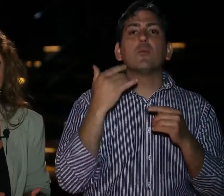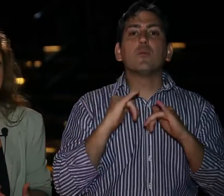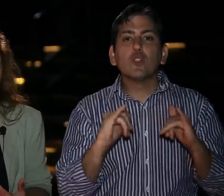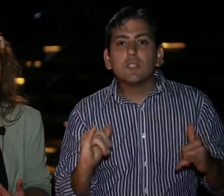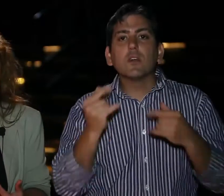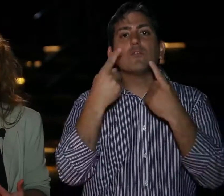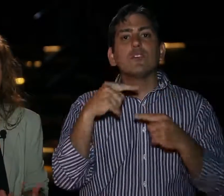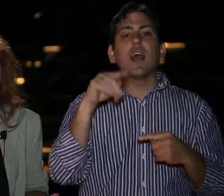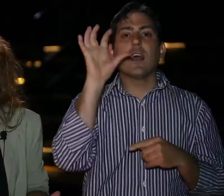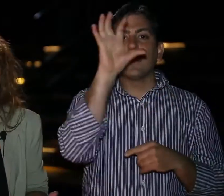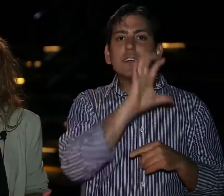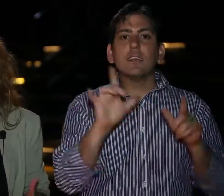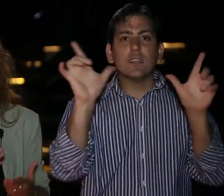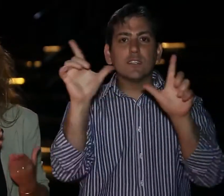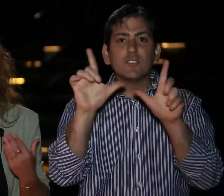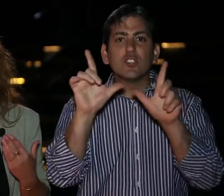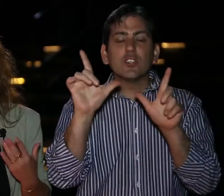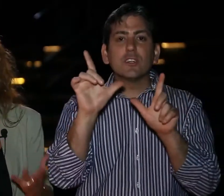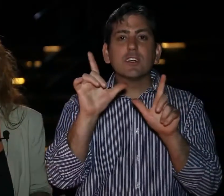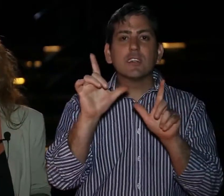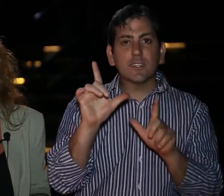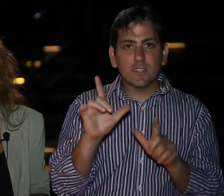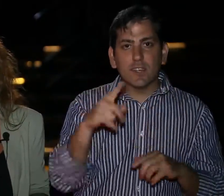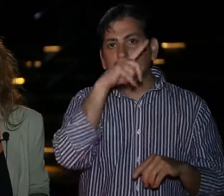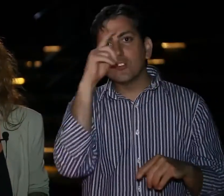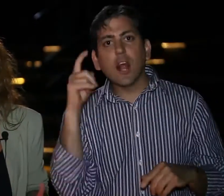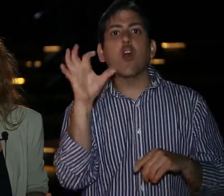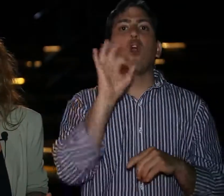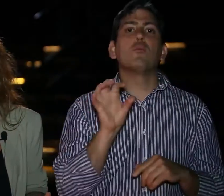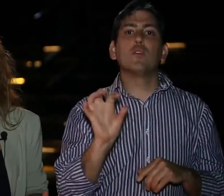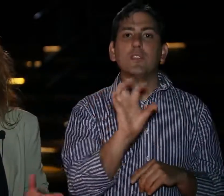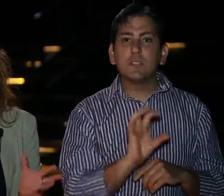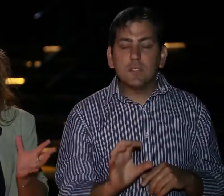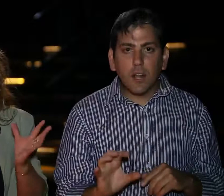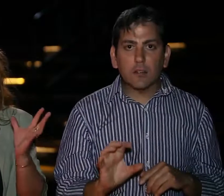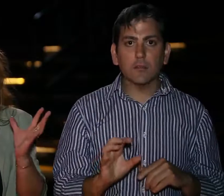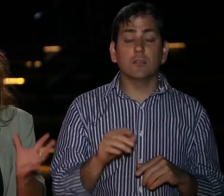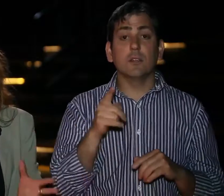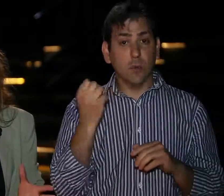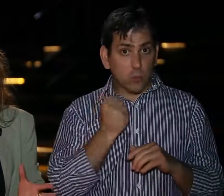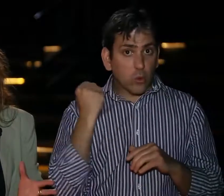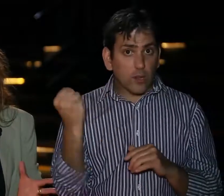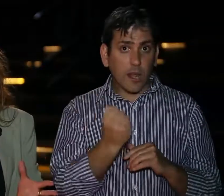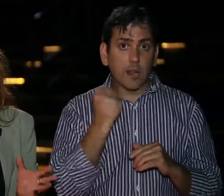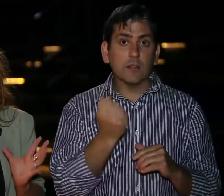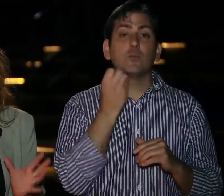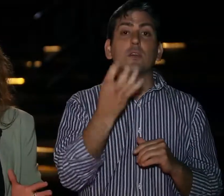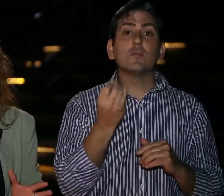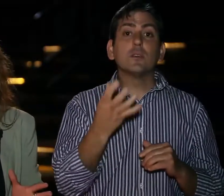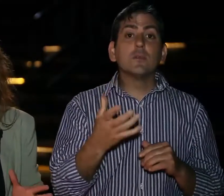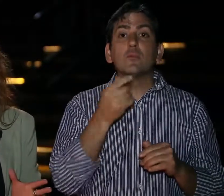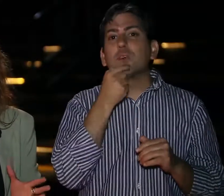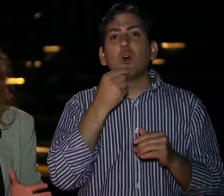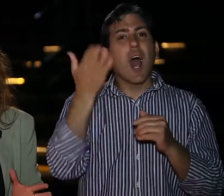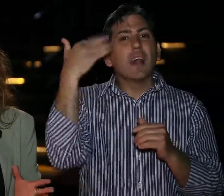locales, cosa que es muy importante porque, por ejemplificar nada más algo, cuando se sucede el problema de las Torres